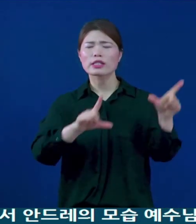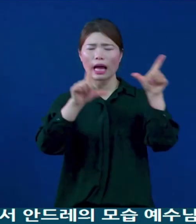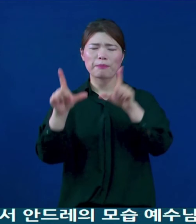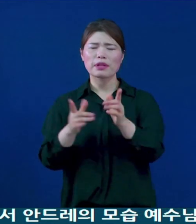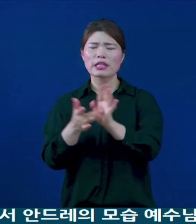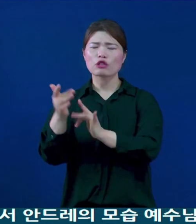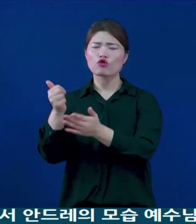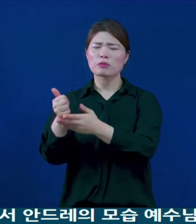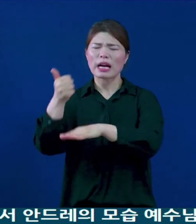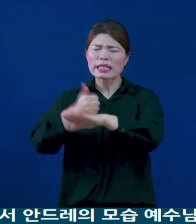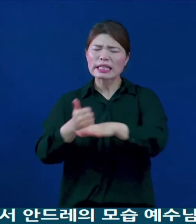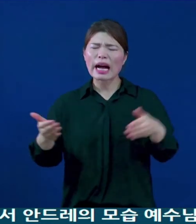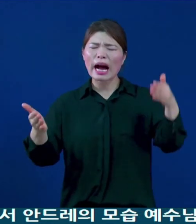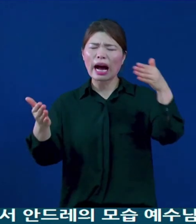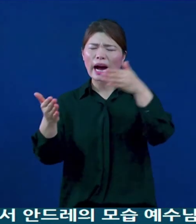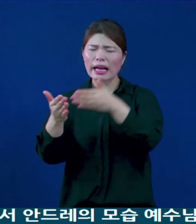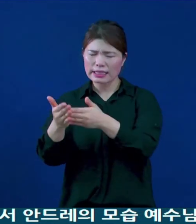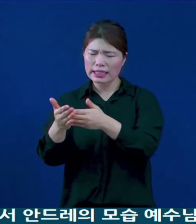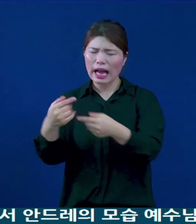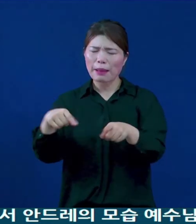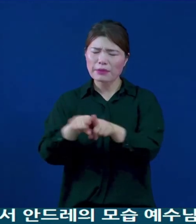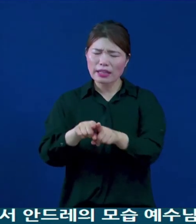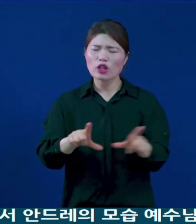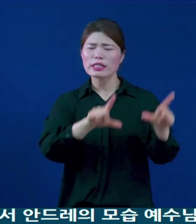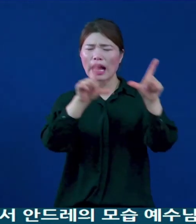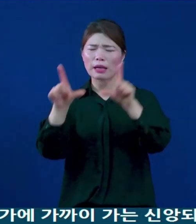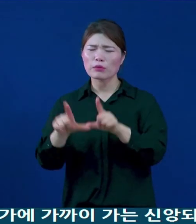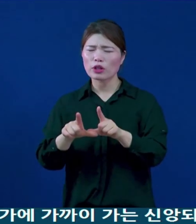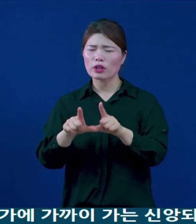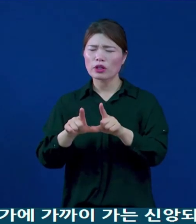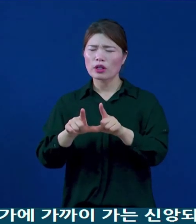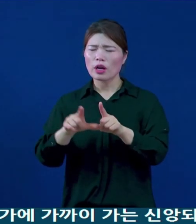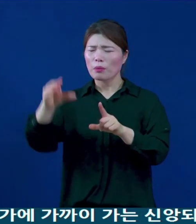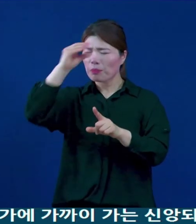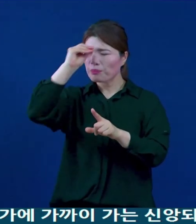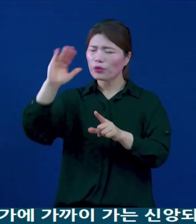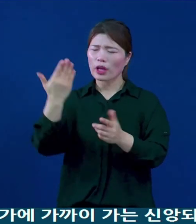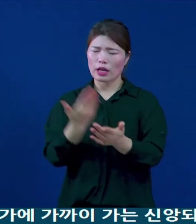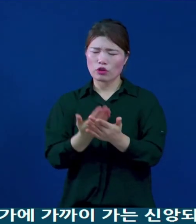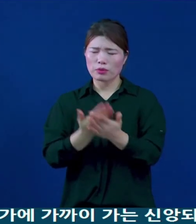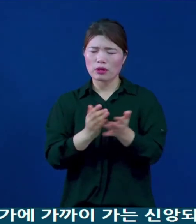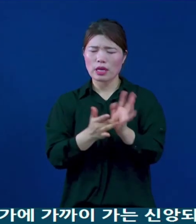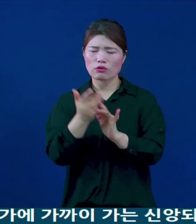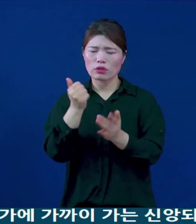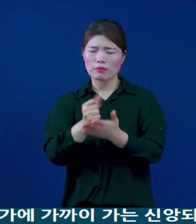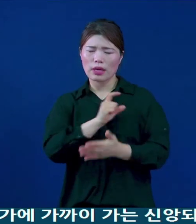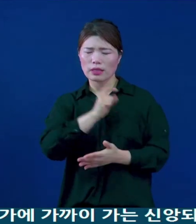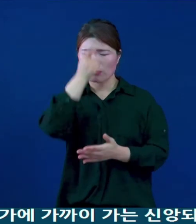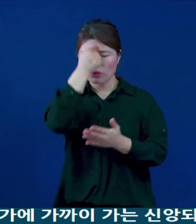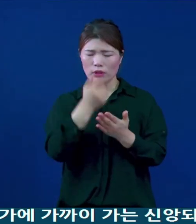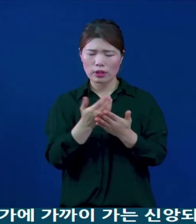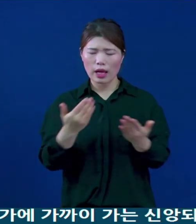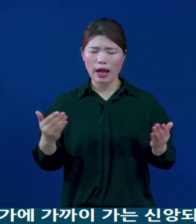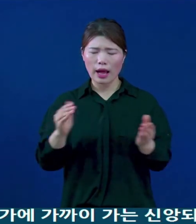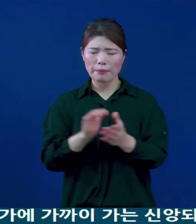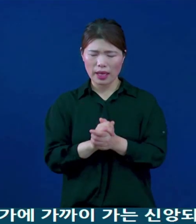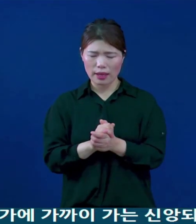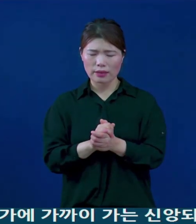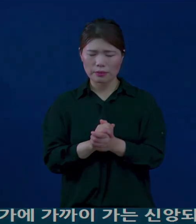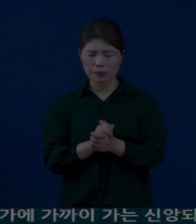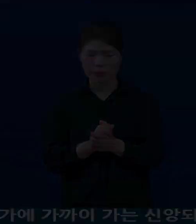있는 삶, 우리도 살고 따를 수 있도록 축복해 주시옵소서. 예수님 이름으로 기도하옵나이다. 아멘.